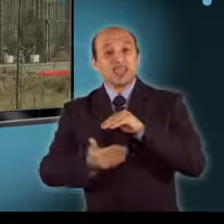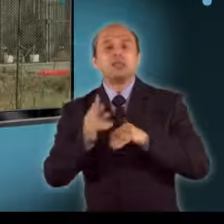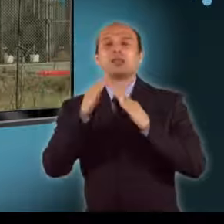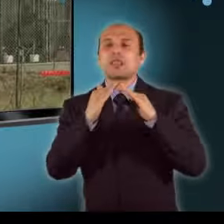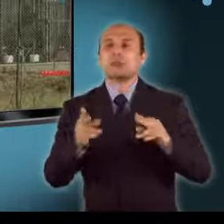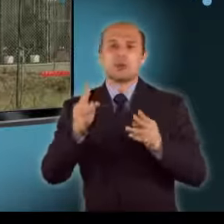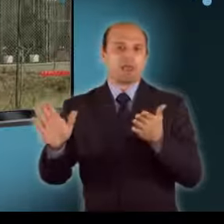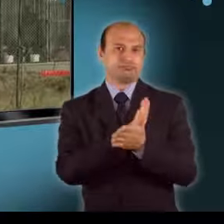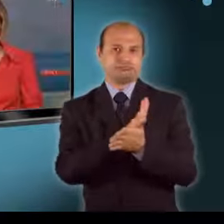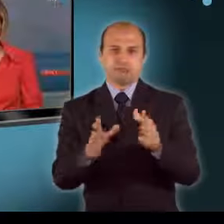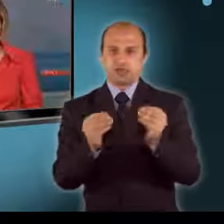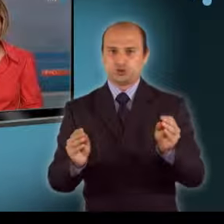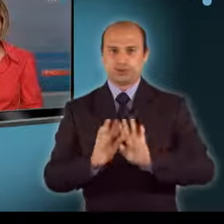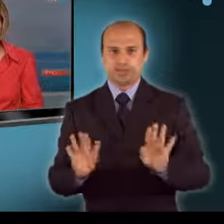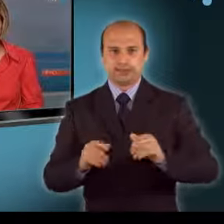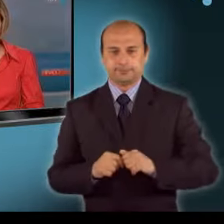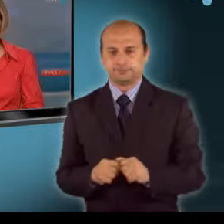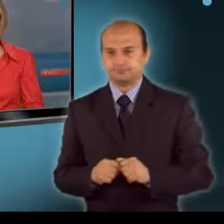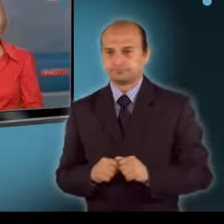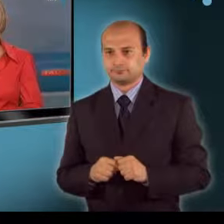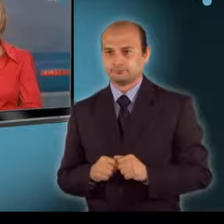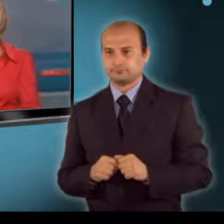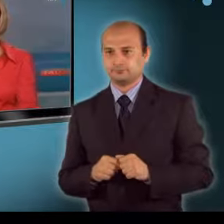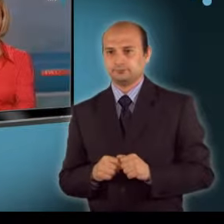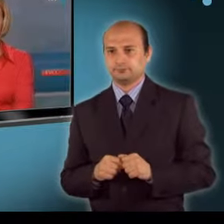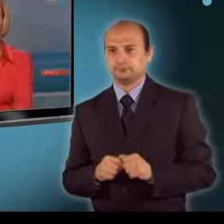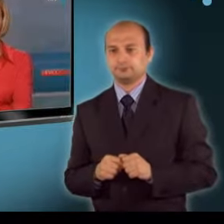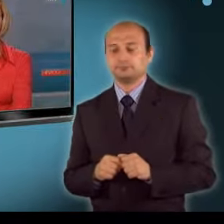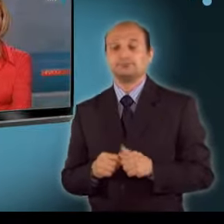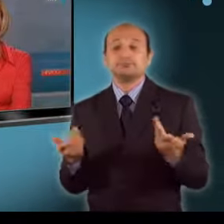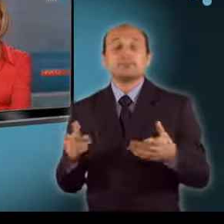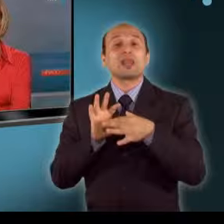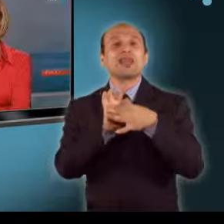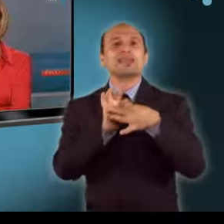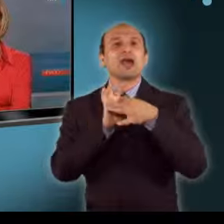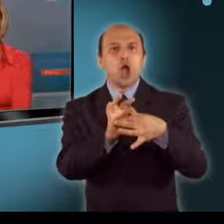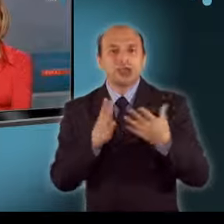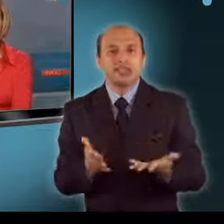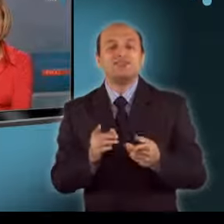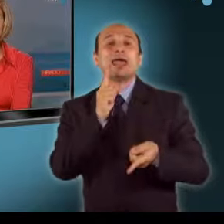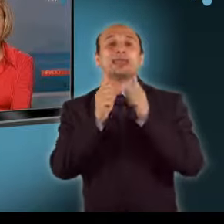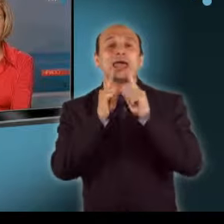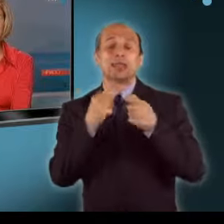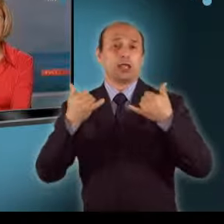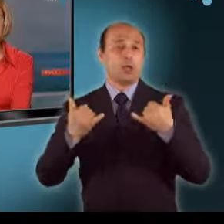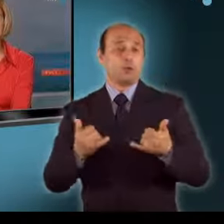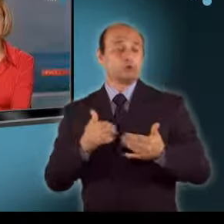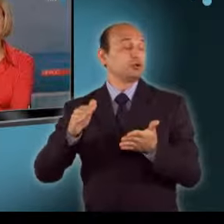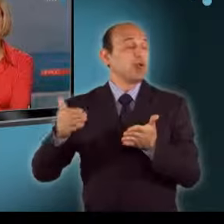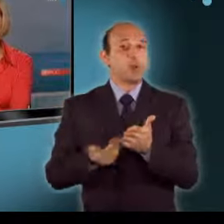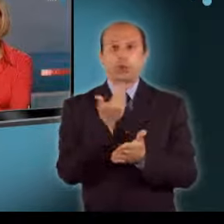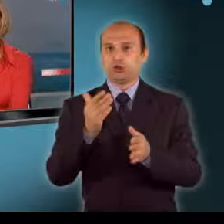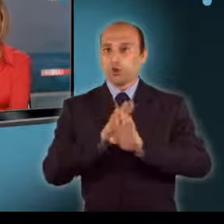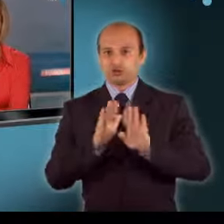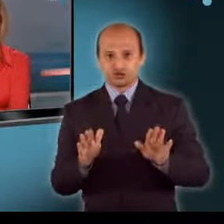a fogolytábort. A konzol nélküli interaktív játékok számítanak a legnagyobb újdonságnak a